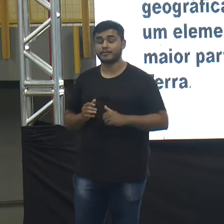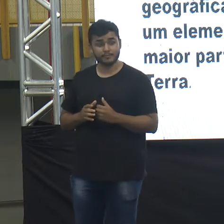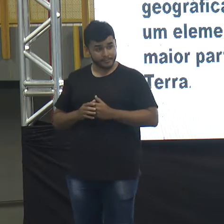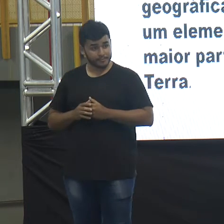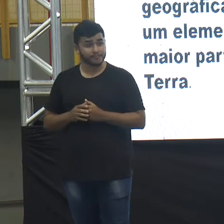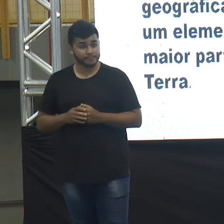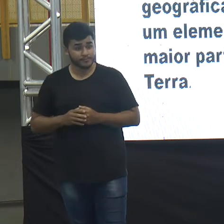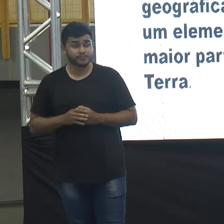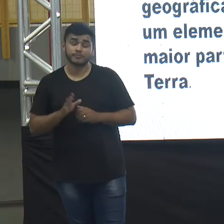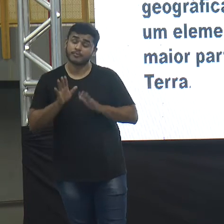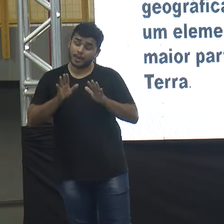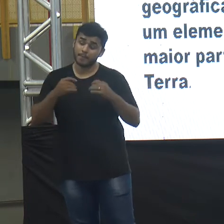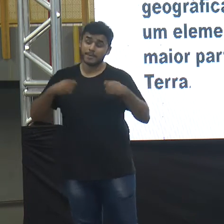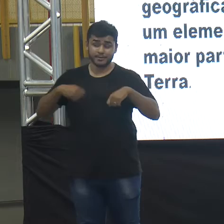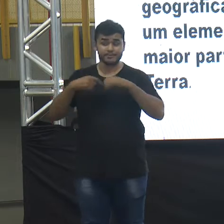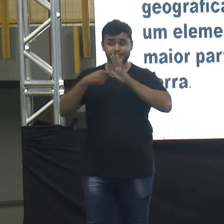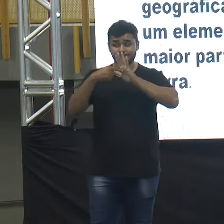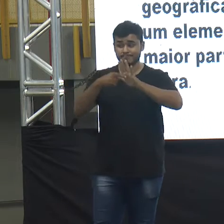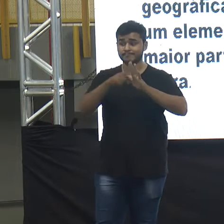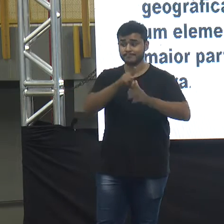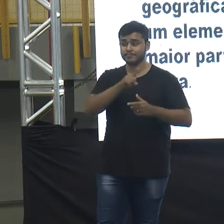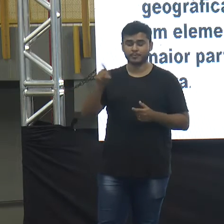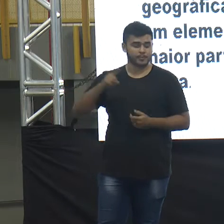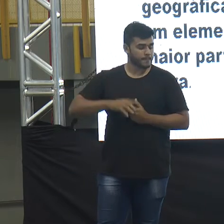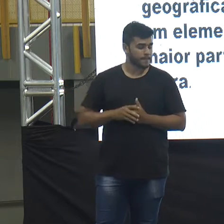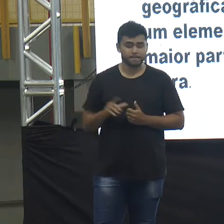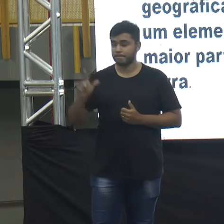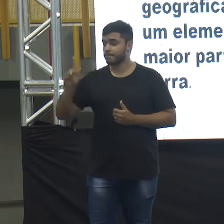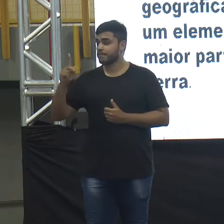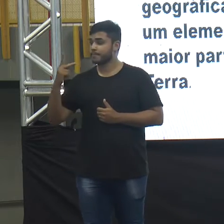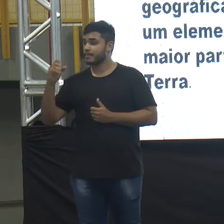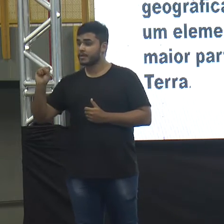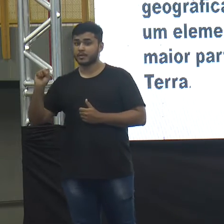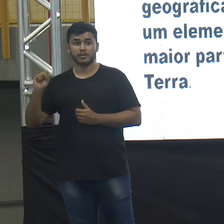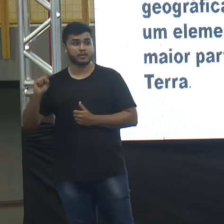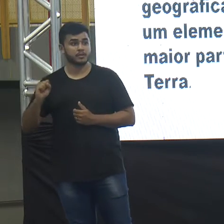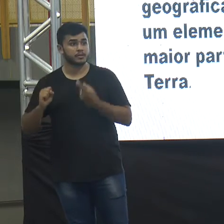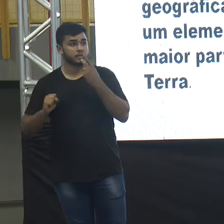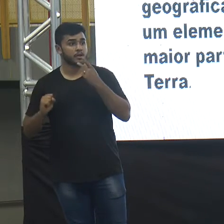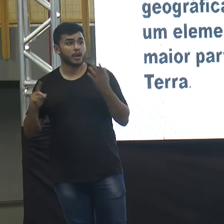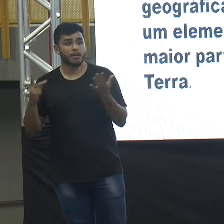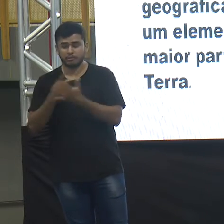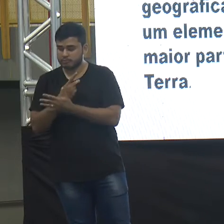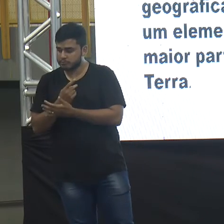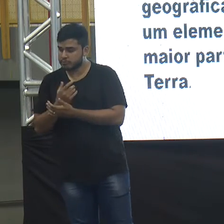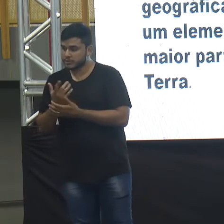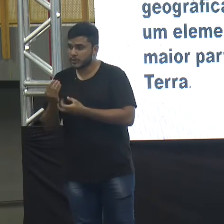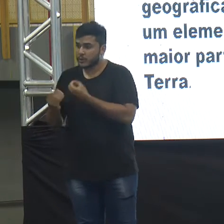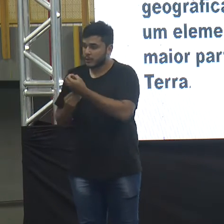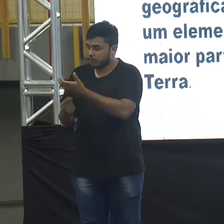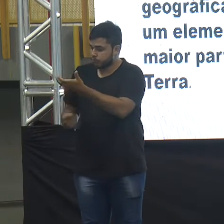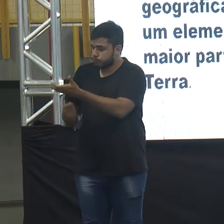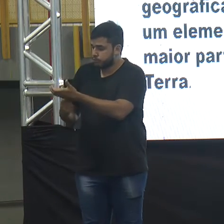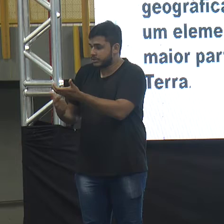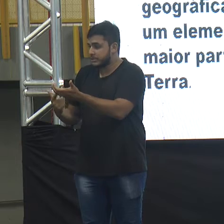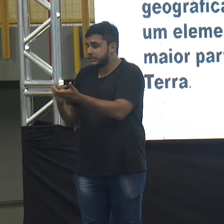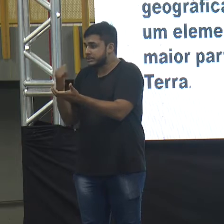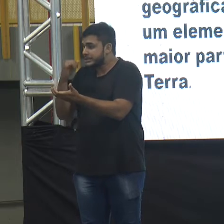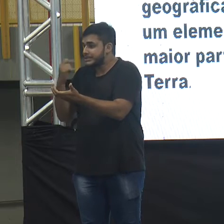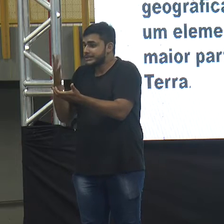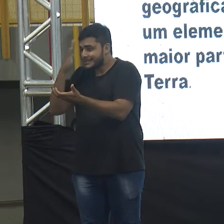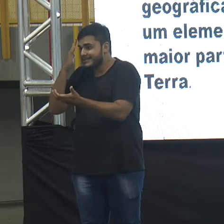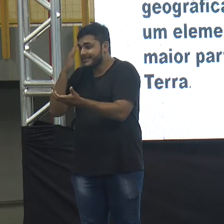tem que levar em consideração esses aspectos, né? Quando o GPS falha porque a bateria do celular foi embora, você tem que se virar. Mas isso aqui é um instrumento de navegação